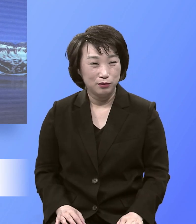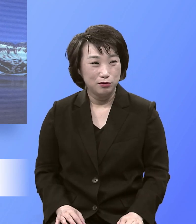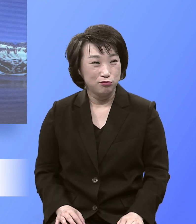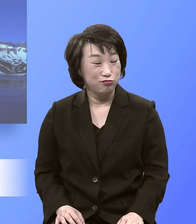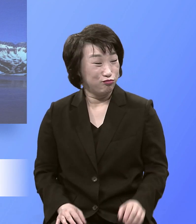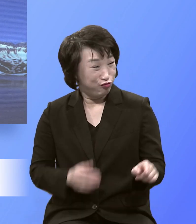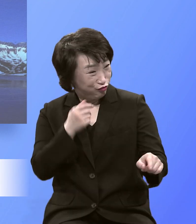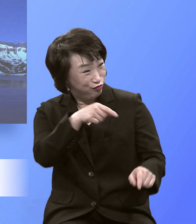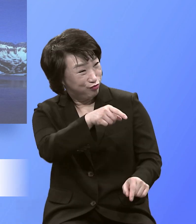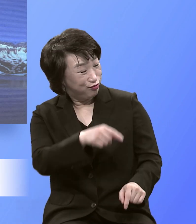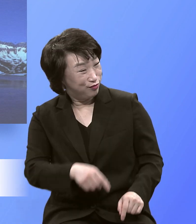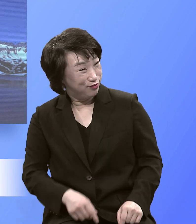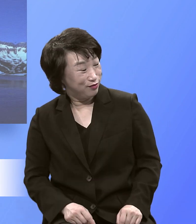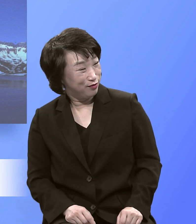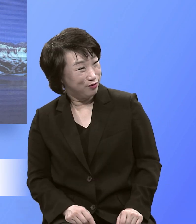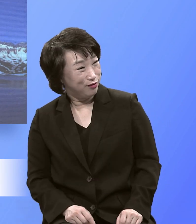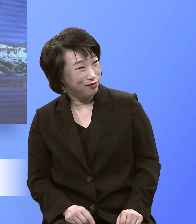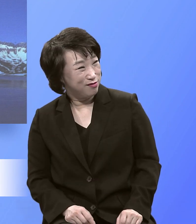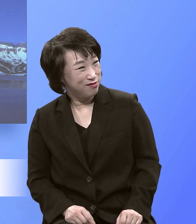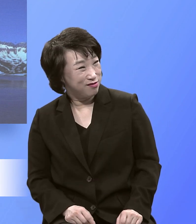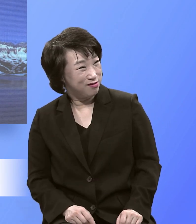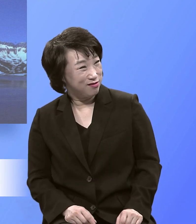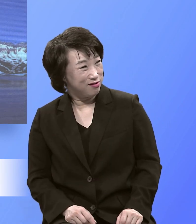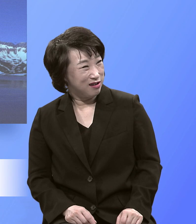이놈 군인 전임이